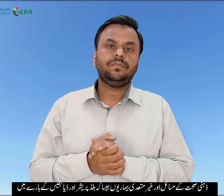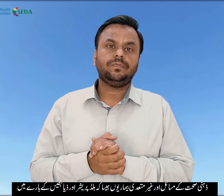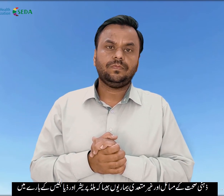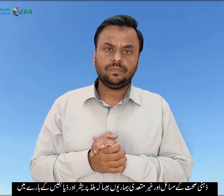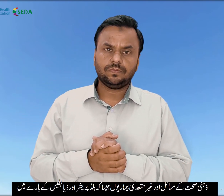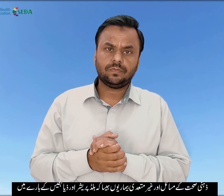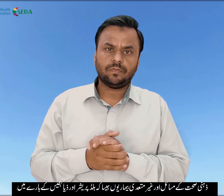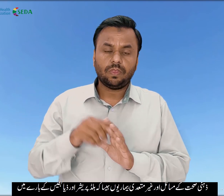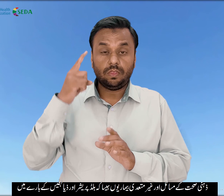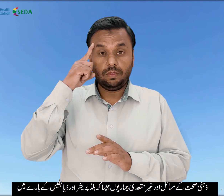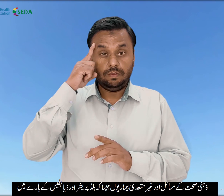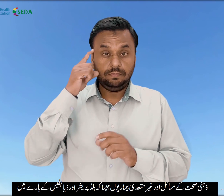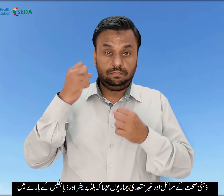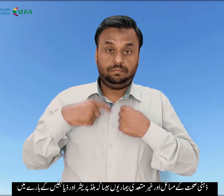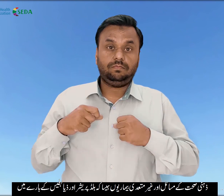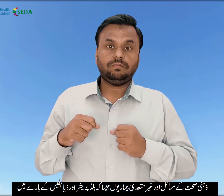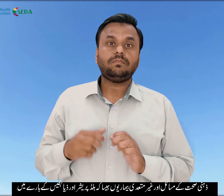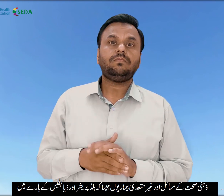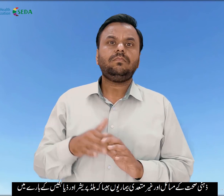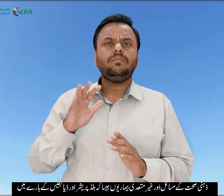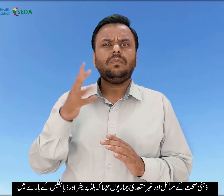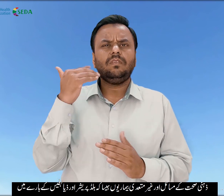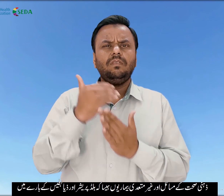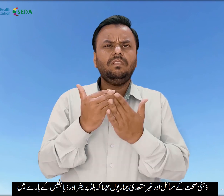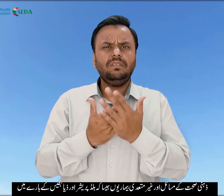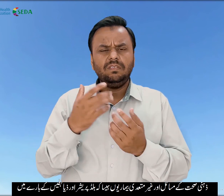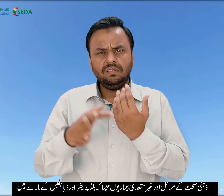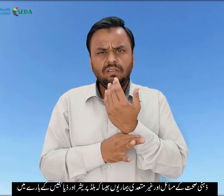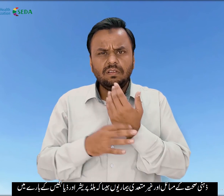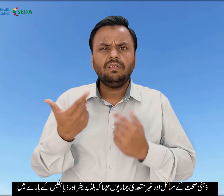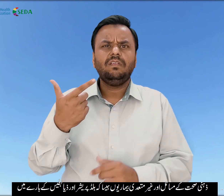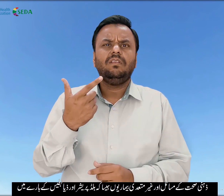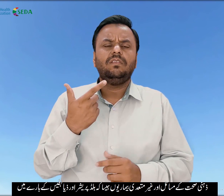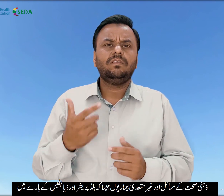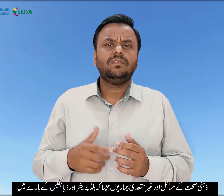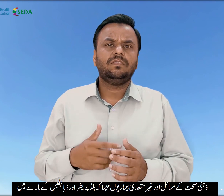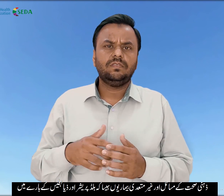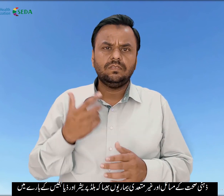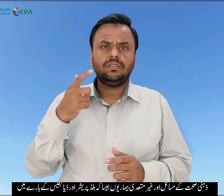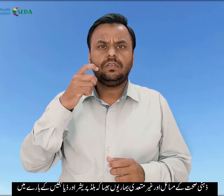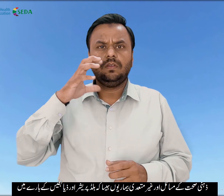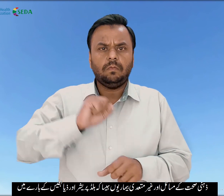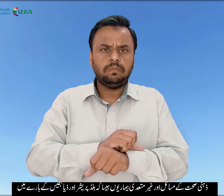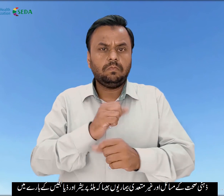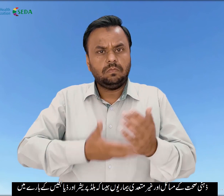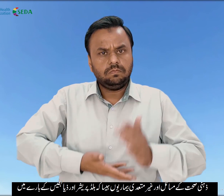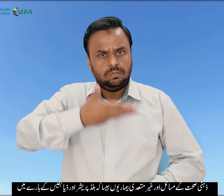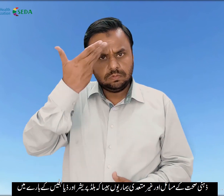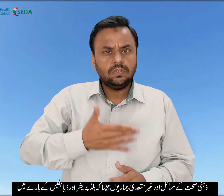ذہنی صحت کے مسائل اور غیر متعدی بیماریوں جیسا کہ بلڈ پریشر اور ذیابیطس کے بارے